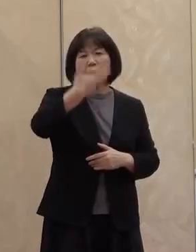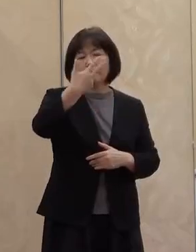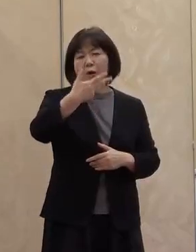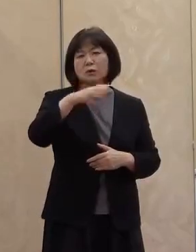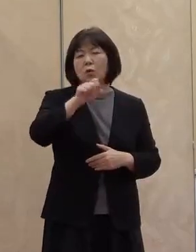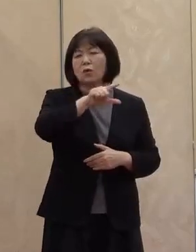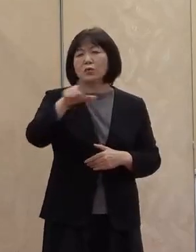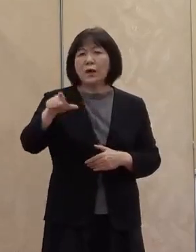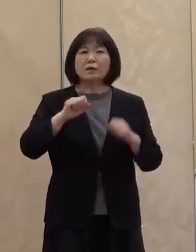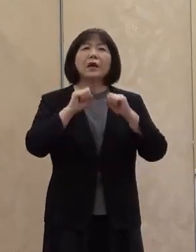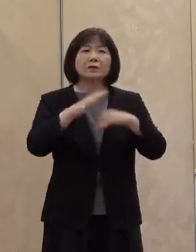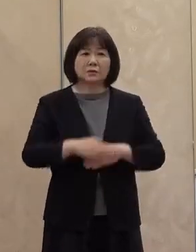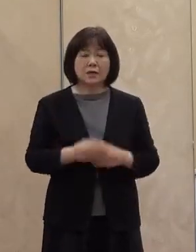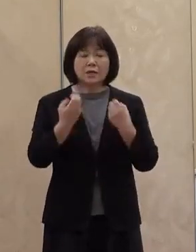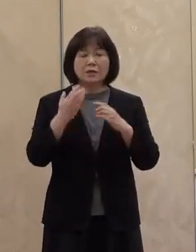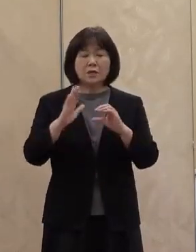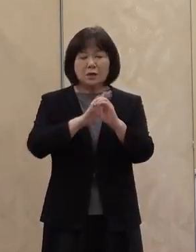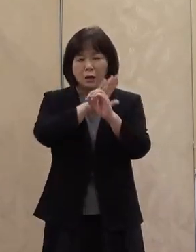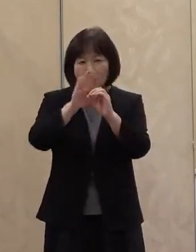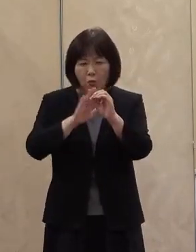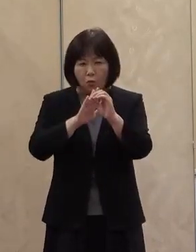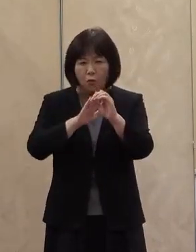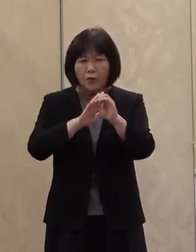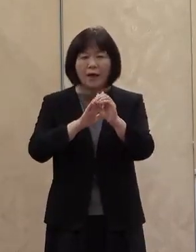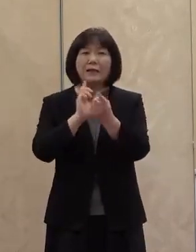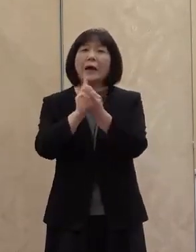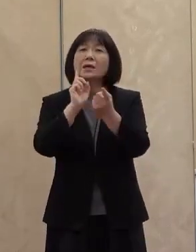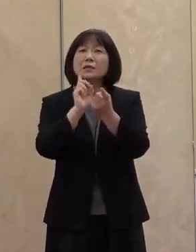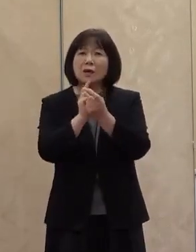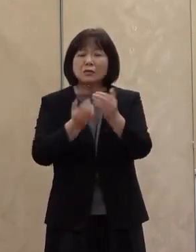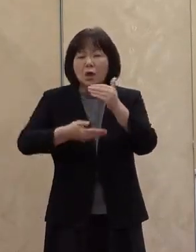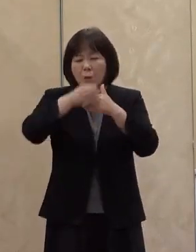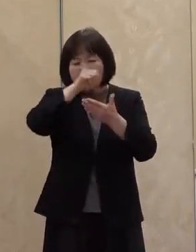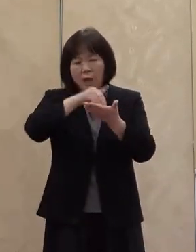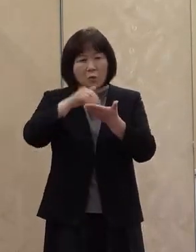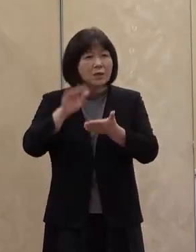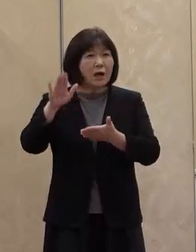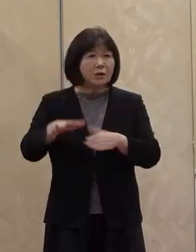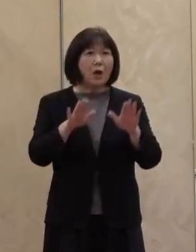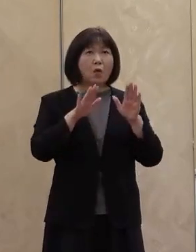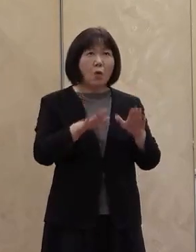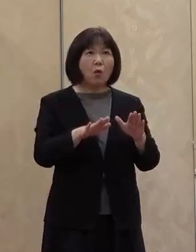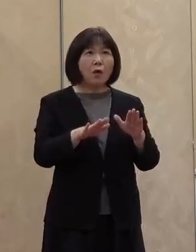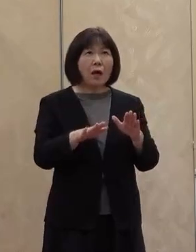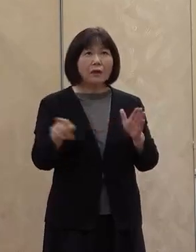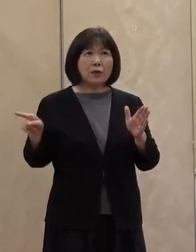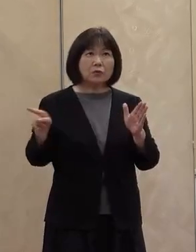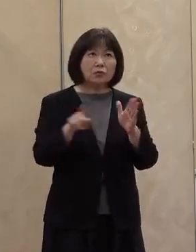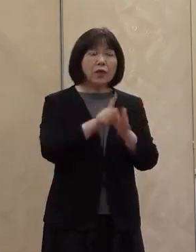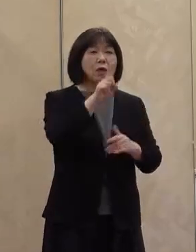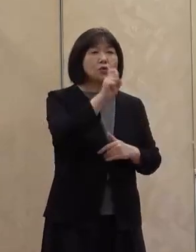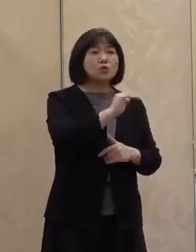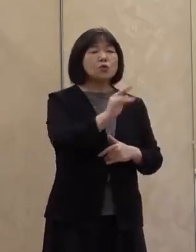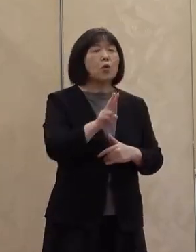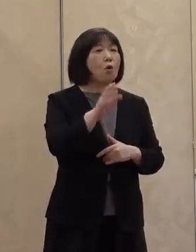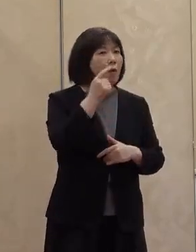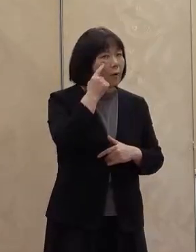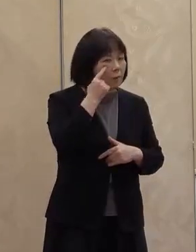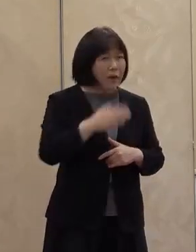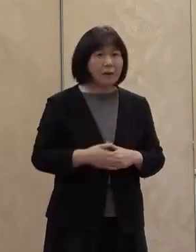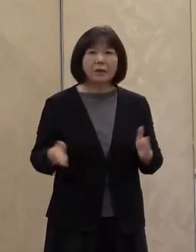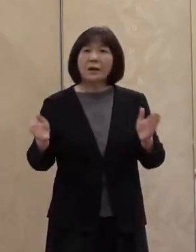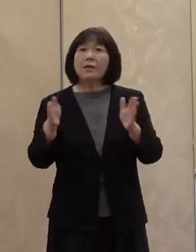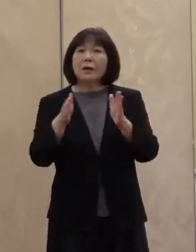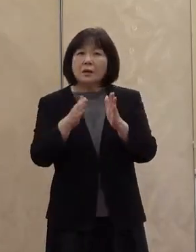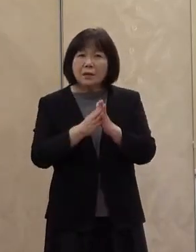。これまで新型コロナウイルス対策で、どんどん補正予算を受けまして、今回で第10号目の補正予算になりますが、合わ